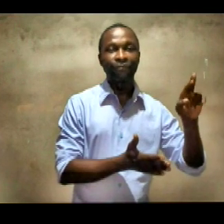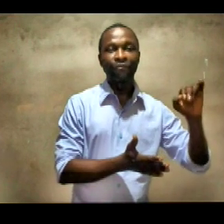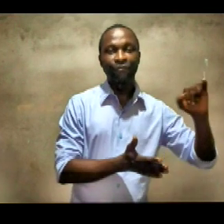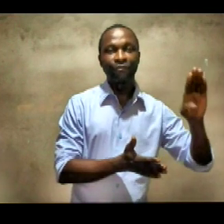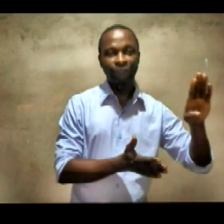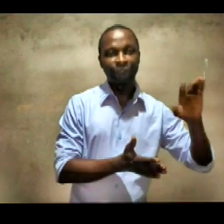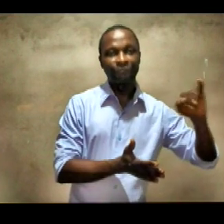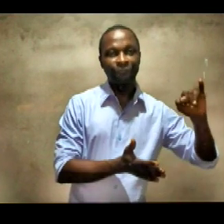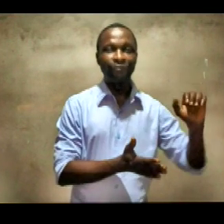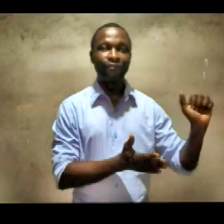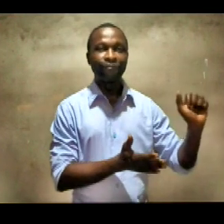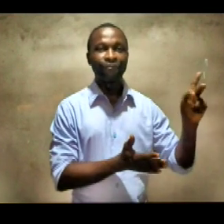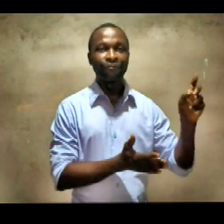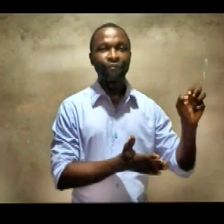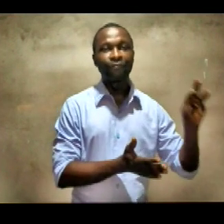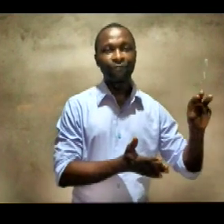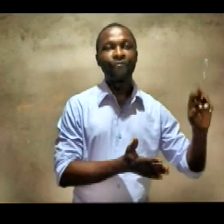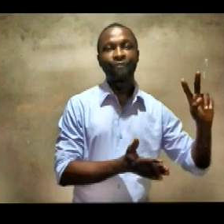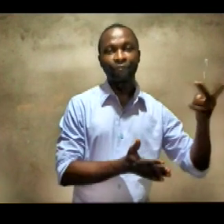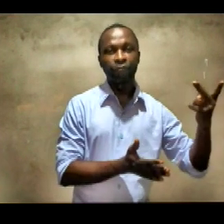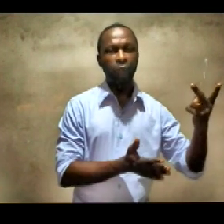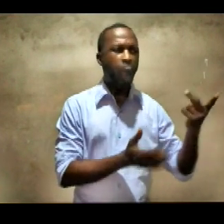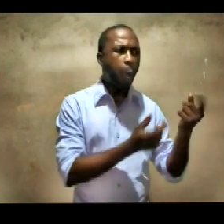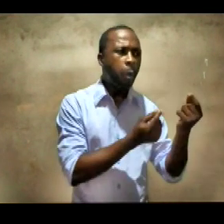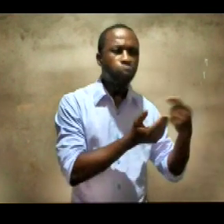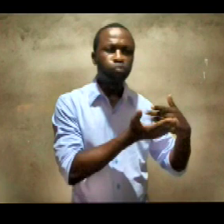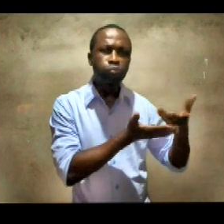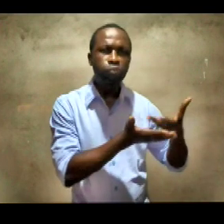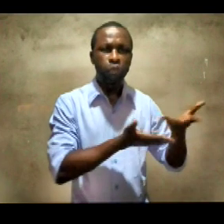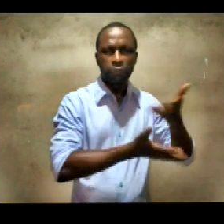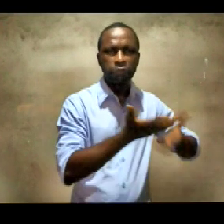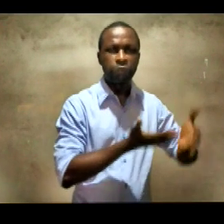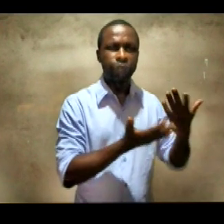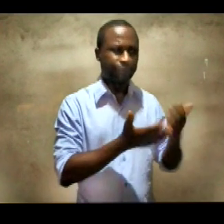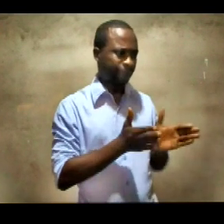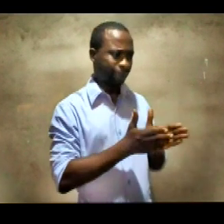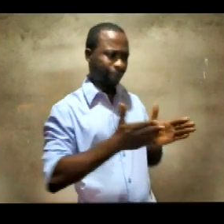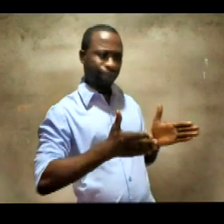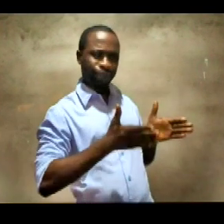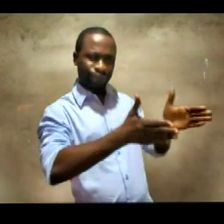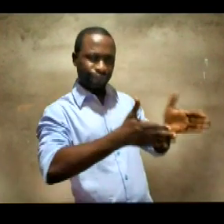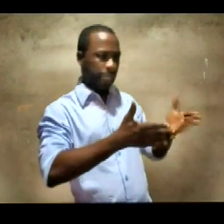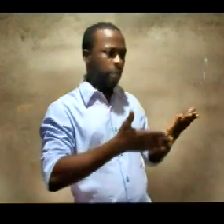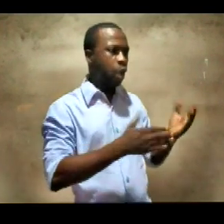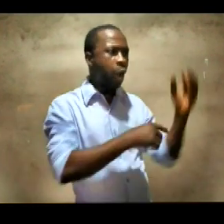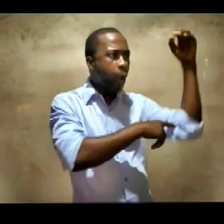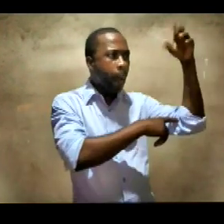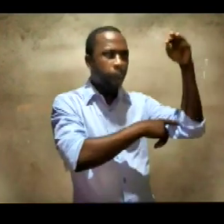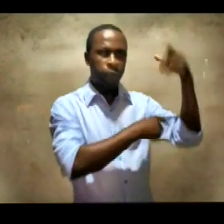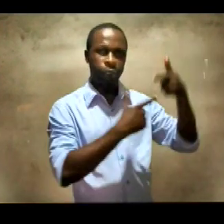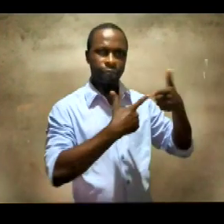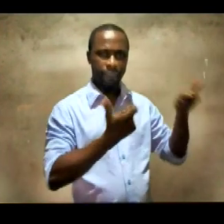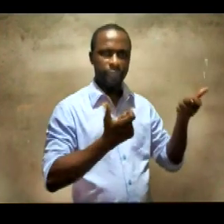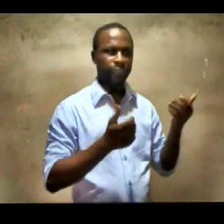que le linéaire, la largeur de la plateforme, le corps de chaussée, les ouvrages d'art à construire, pour ne citer que